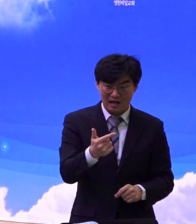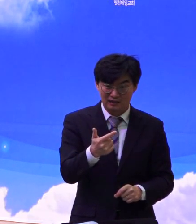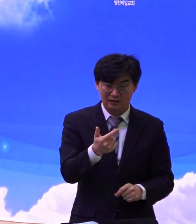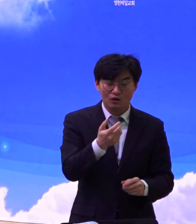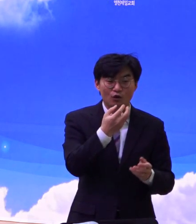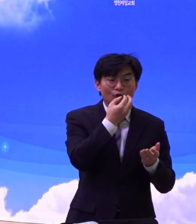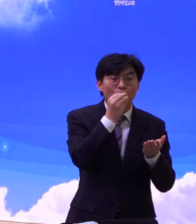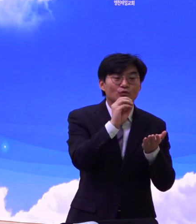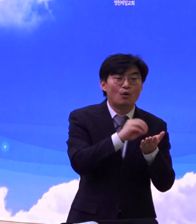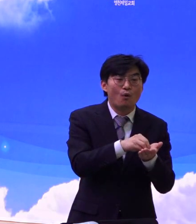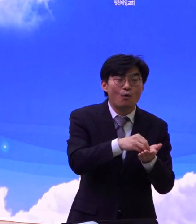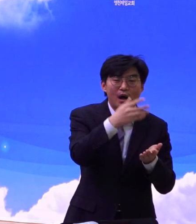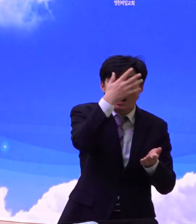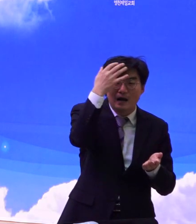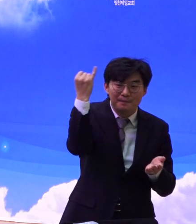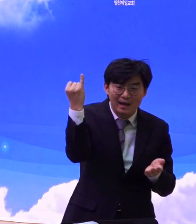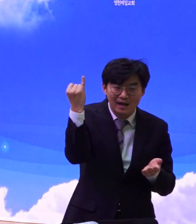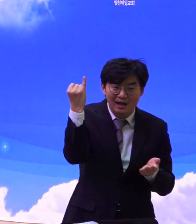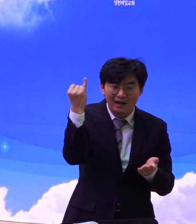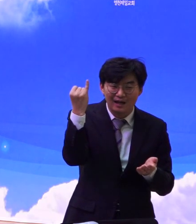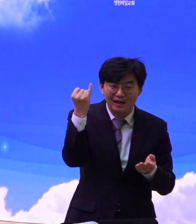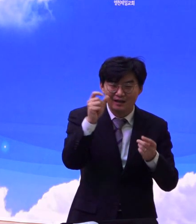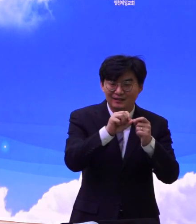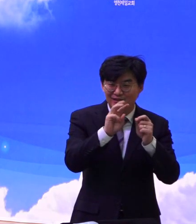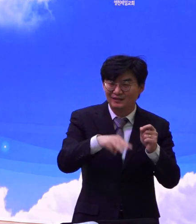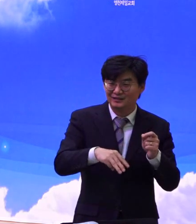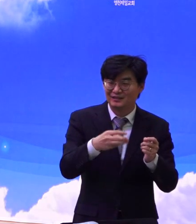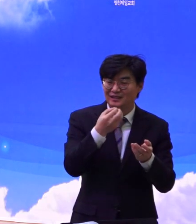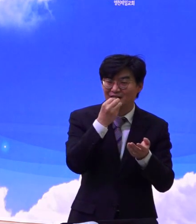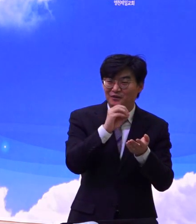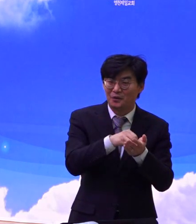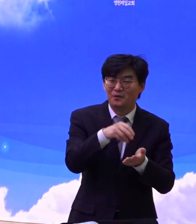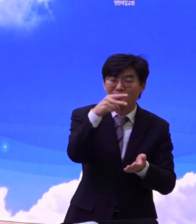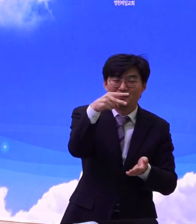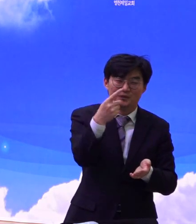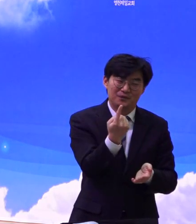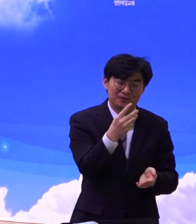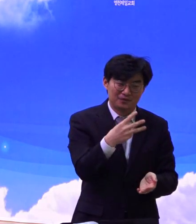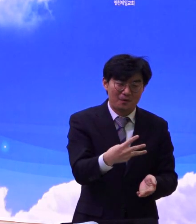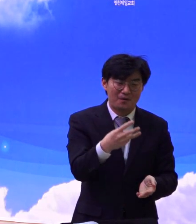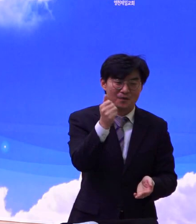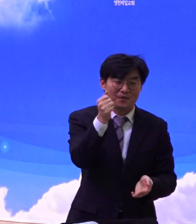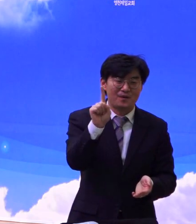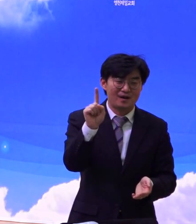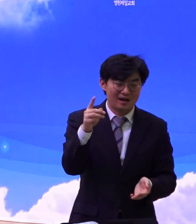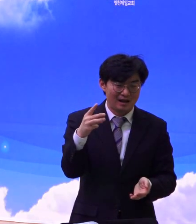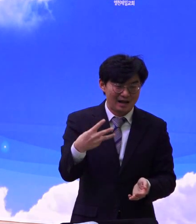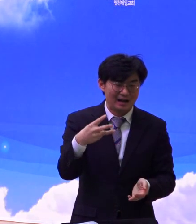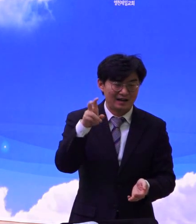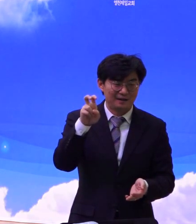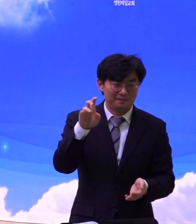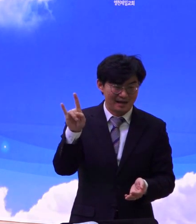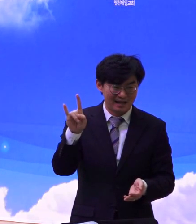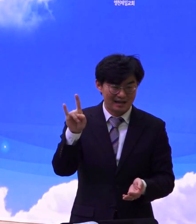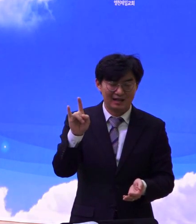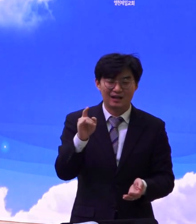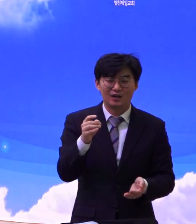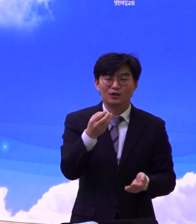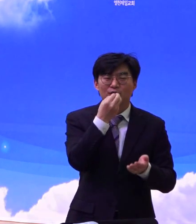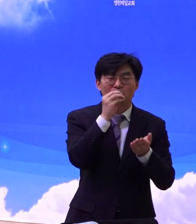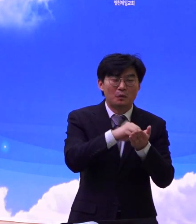가봤는데 점치는 돌이라고 이렇게 알려져 있는데 인터넷을 보니까 수백 년 전부터 그 마을의 숭배 대상이 됐다고